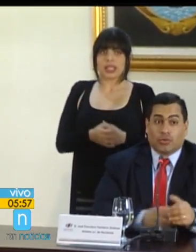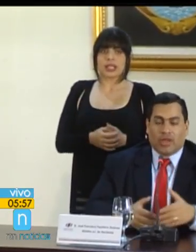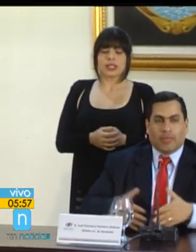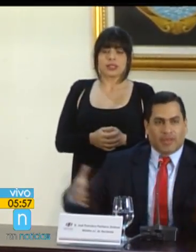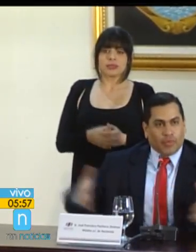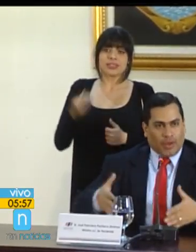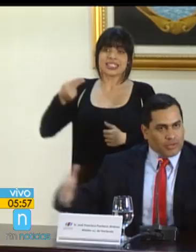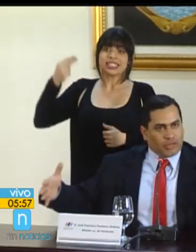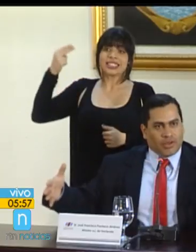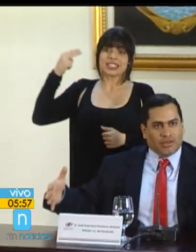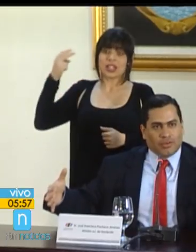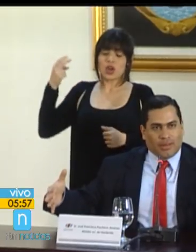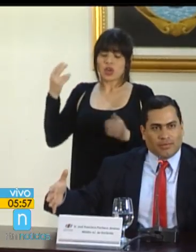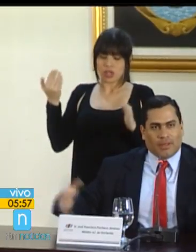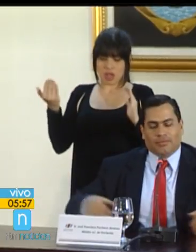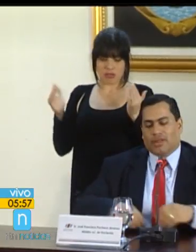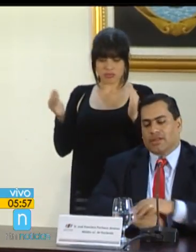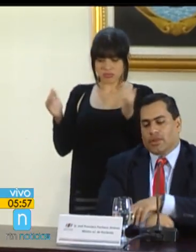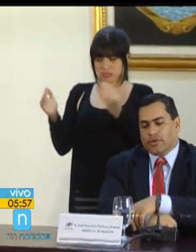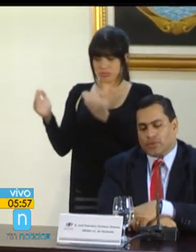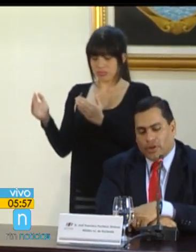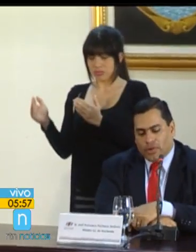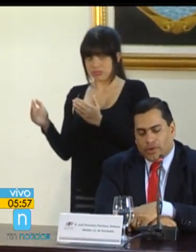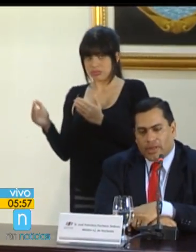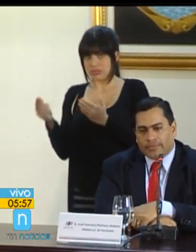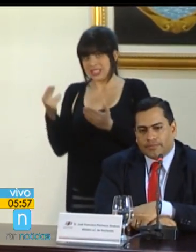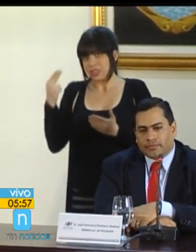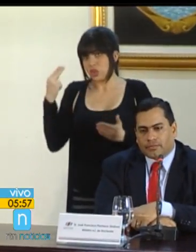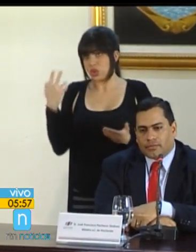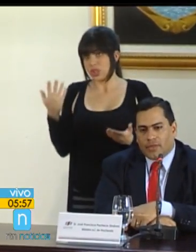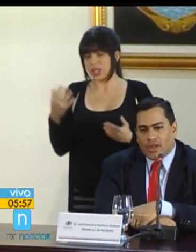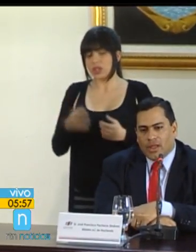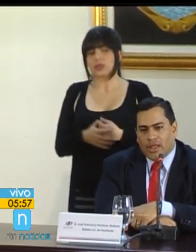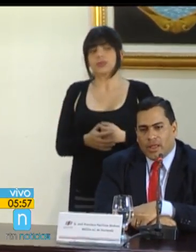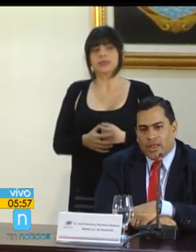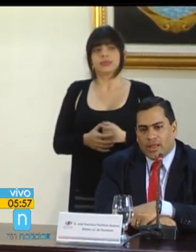Si históricamente, si ponemos esto en sentido histórico, ¿verdad?